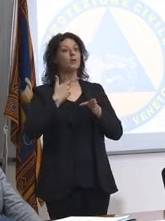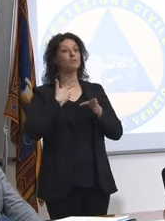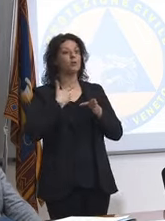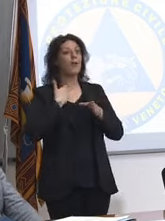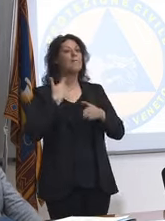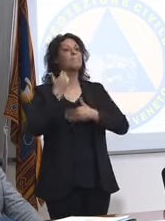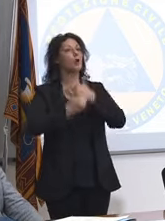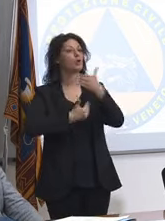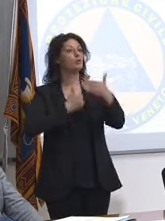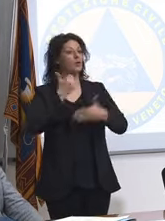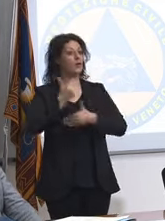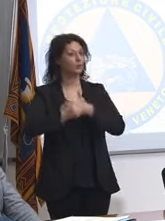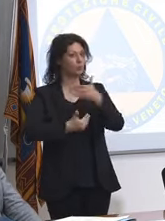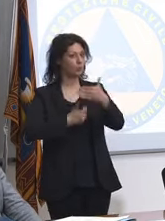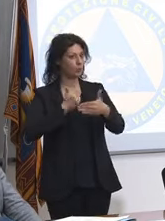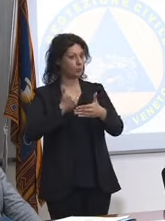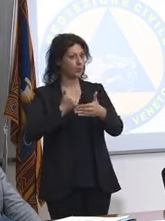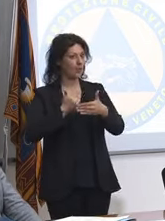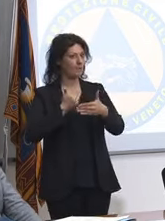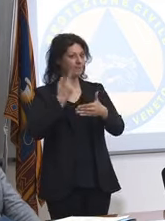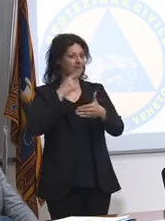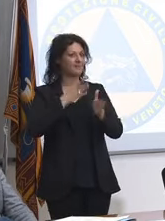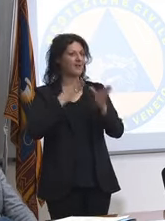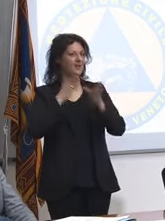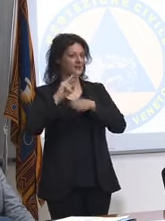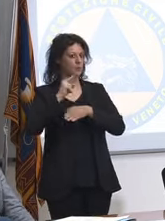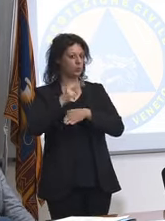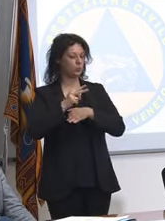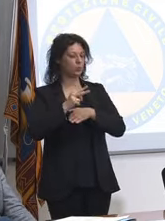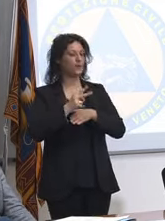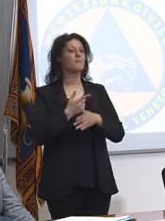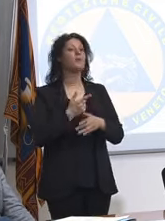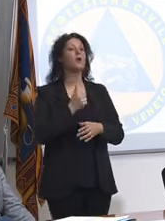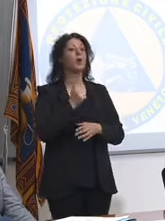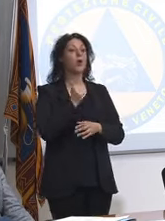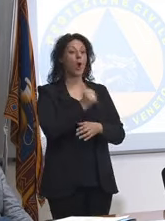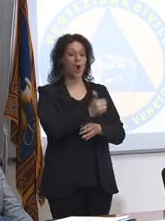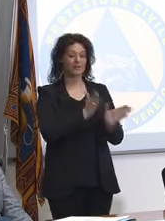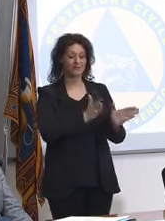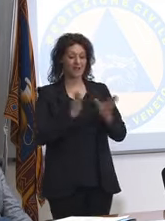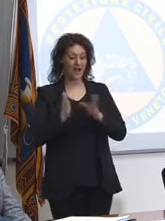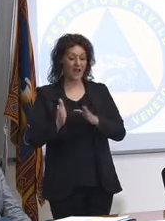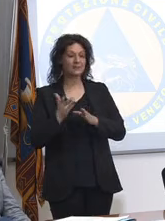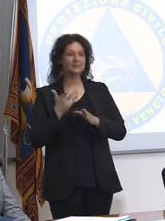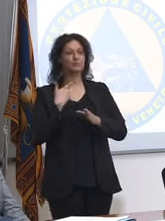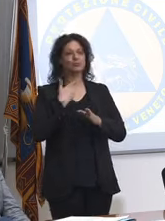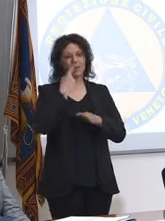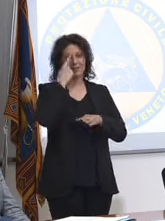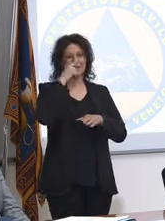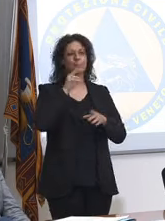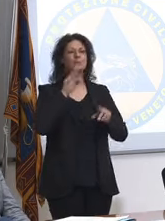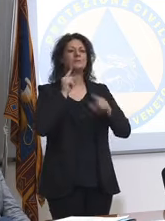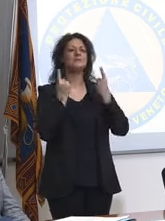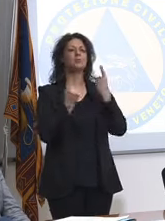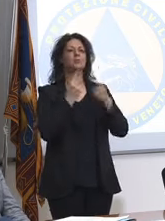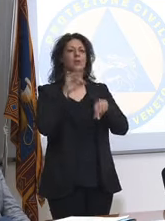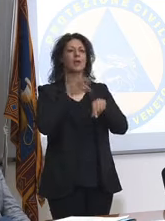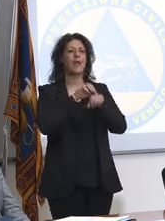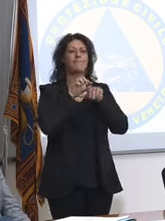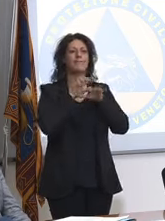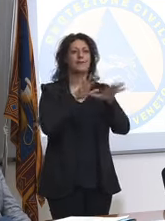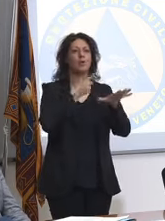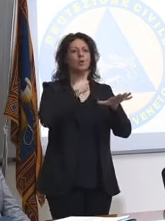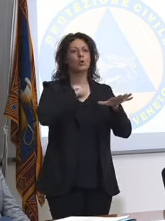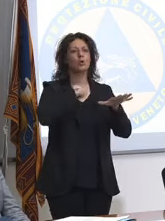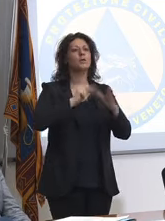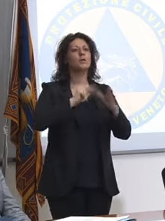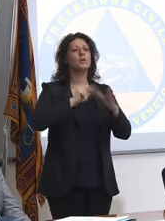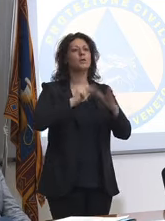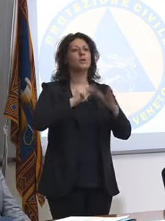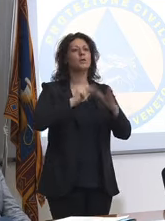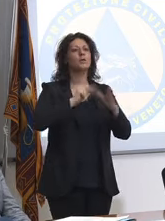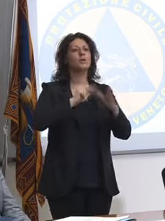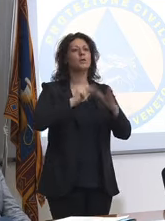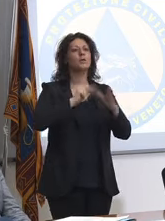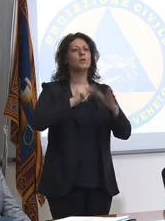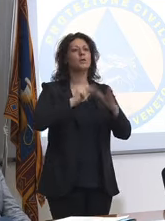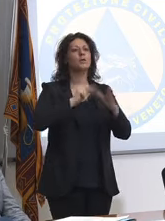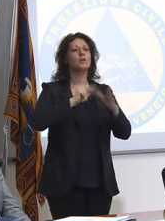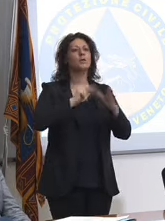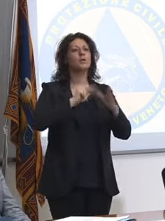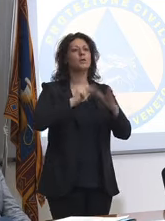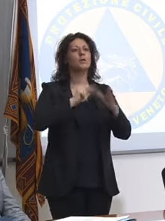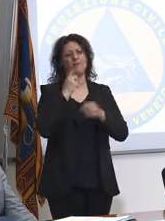a seconda dello scenario epidemiologico, scriviamo le cose che rispettano le indicazioni del Ministero, innanzitutto, e